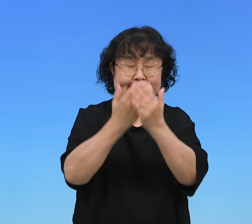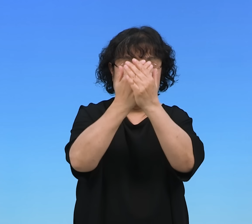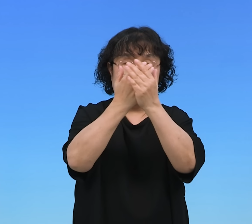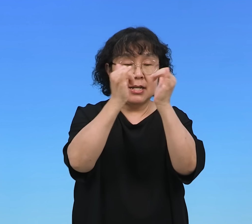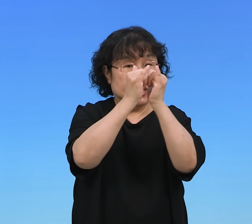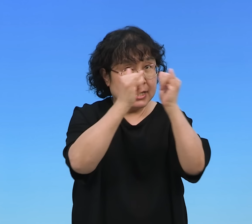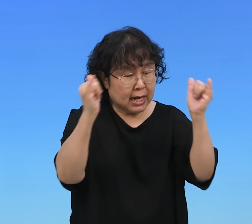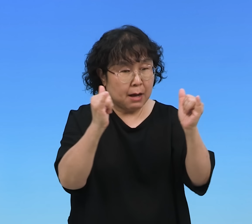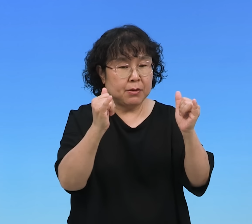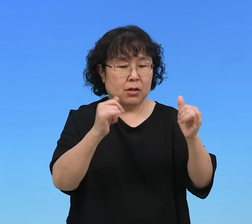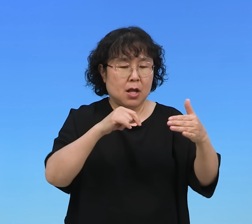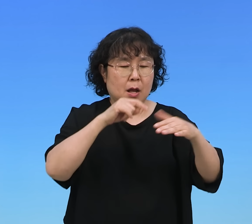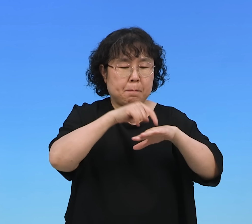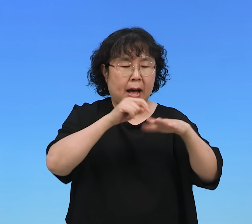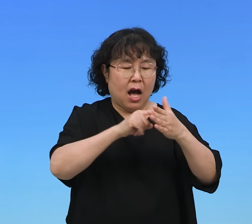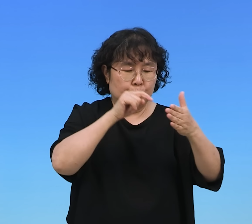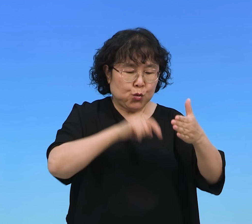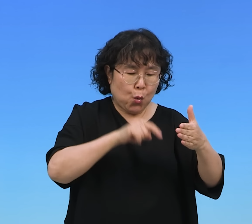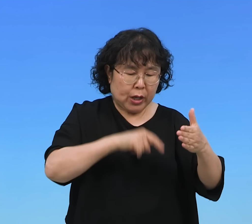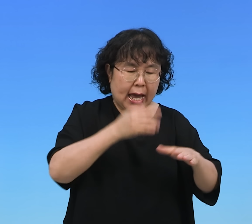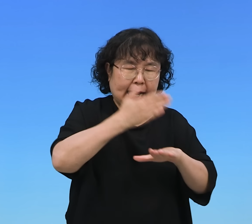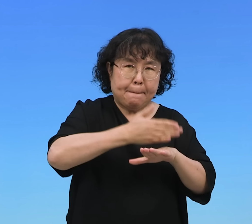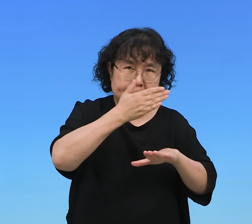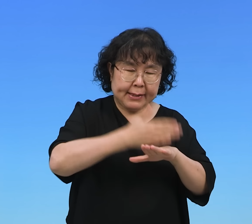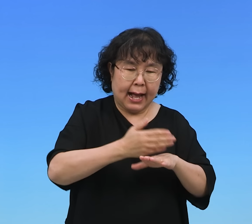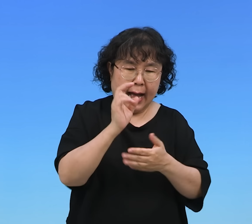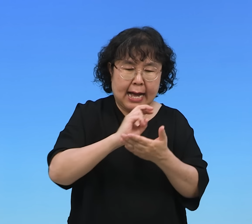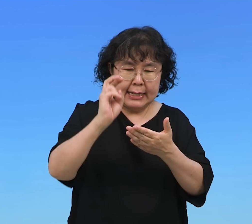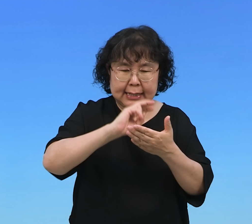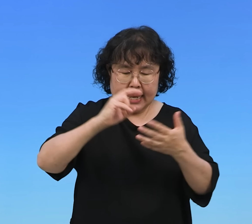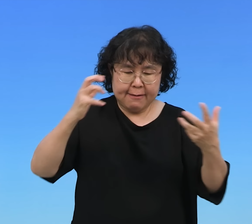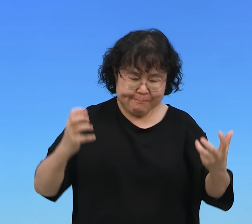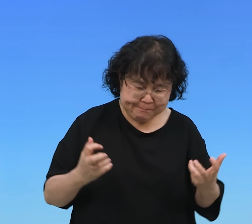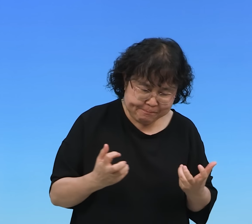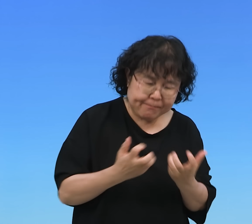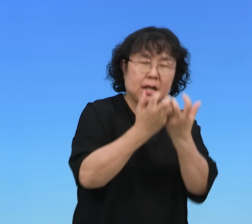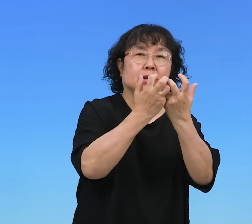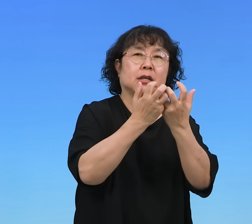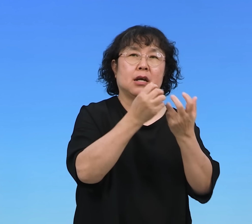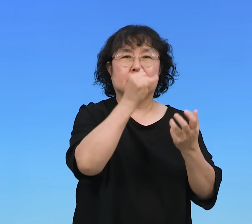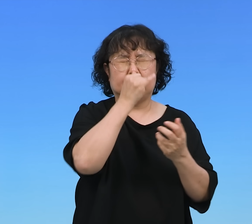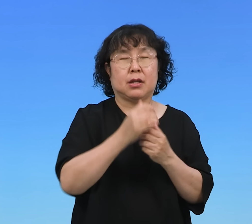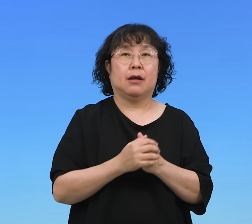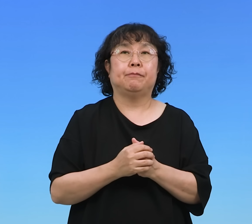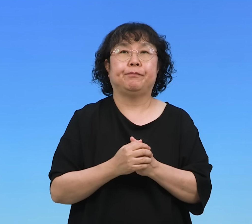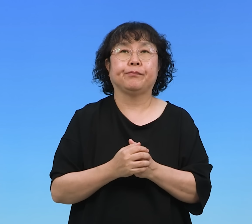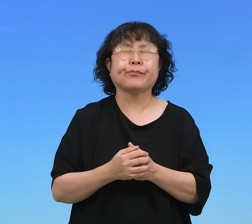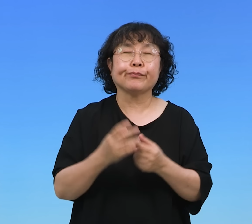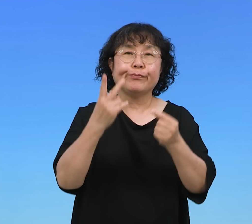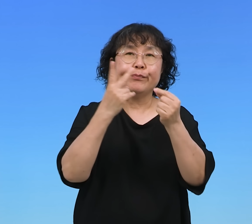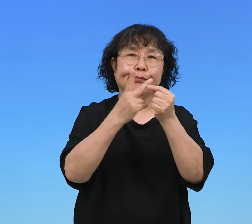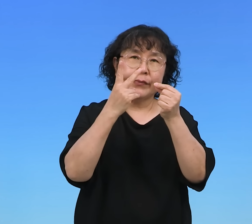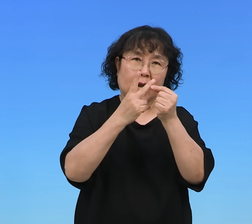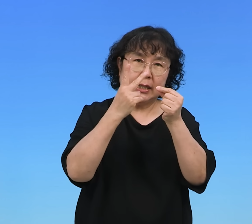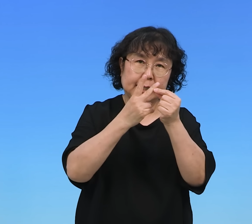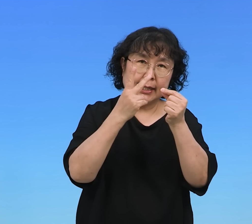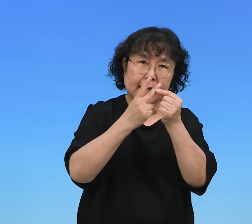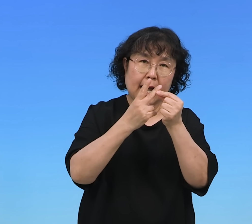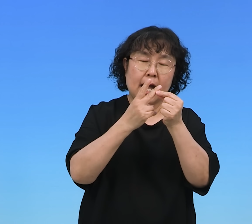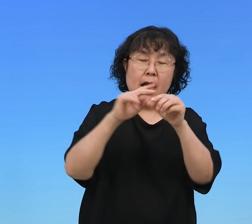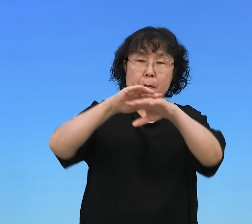찬양이 끊이지를 않아요. 감사가 끊이지는 않습니다. 하나님을 찬미하며 그 다음 두 번째가 뭡니까?